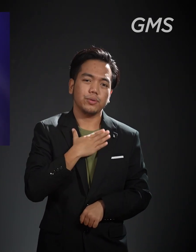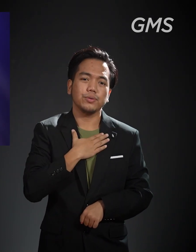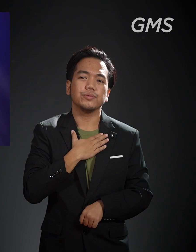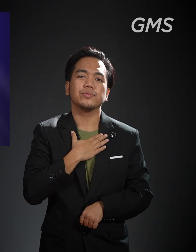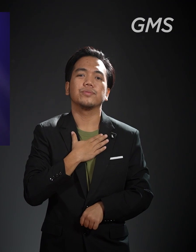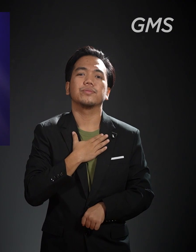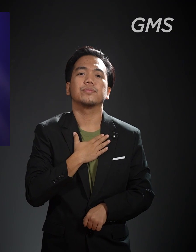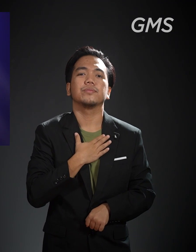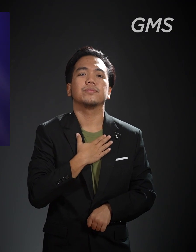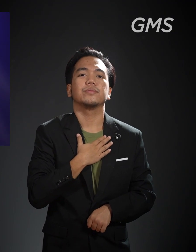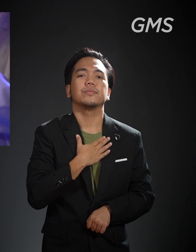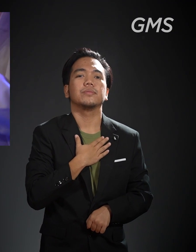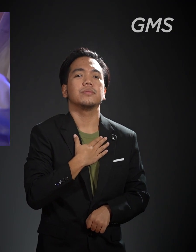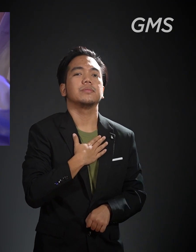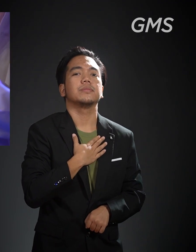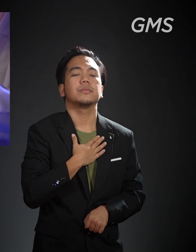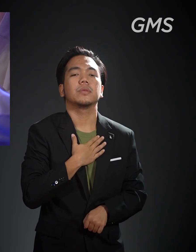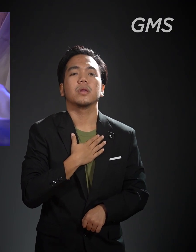Allahku.